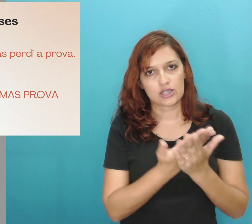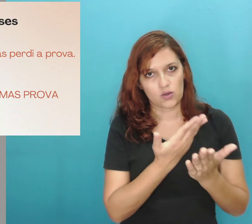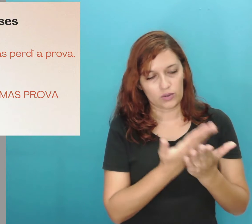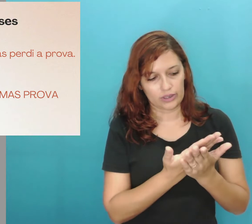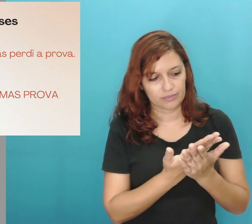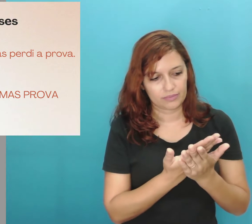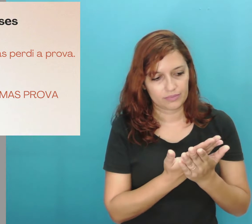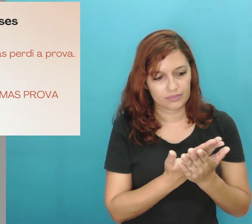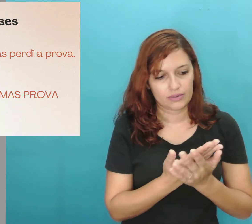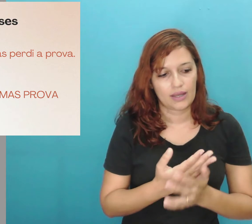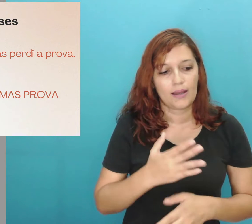escola,